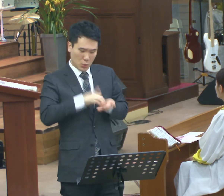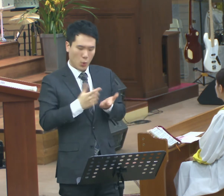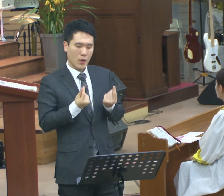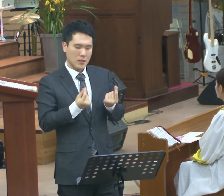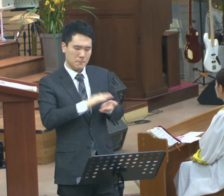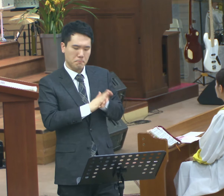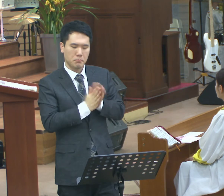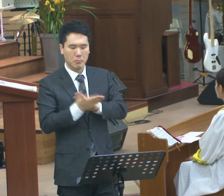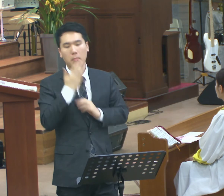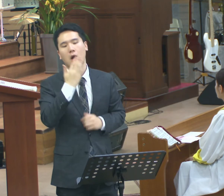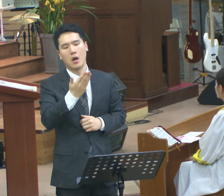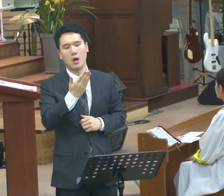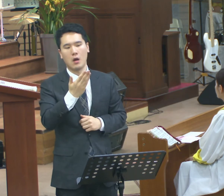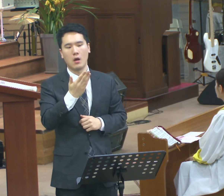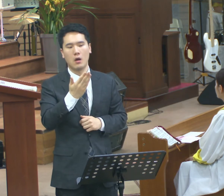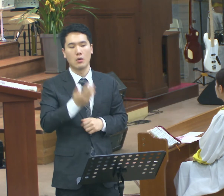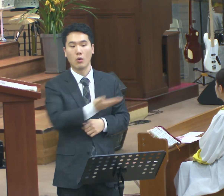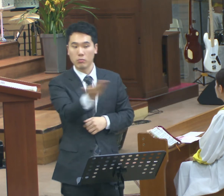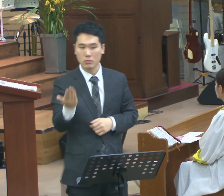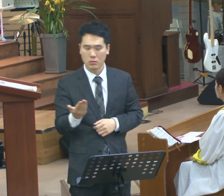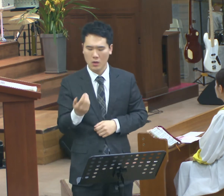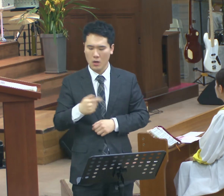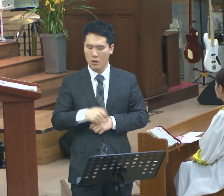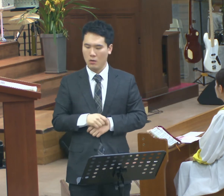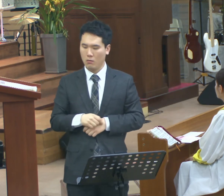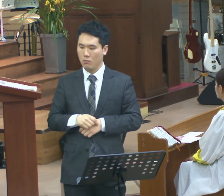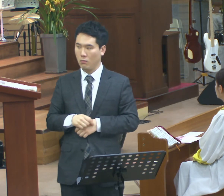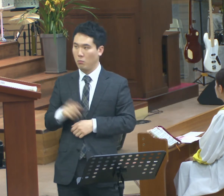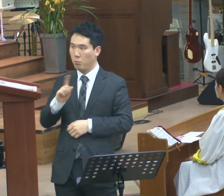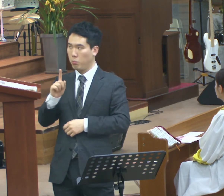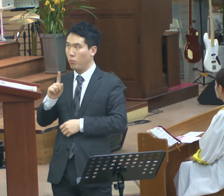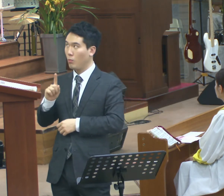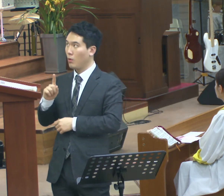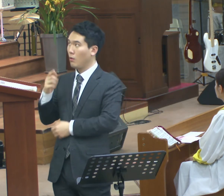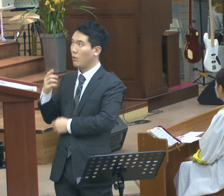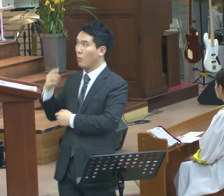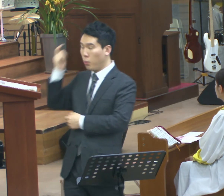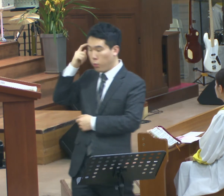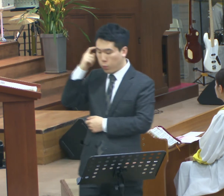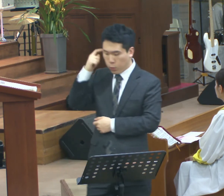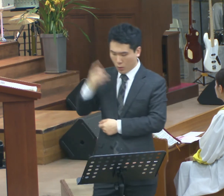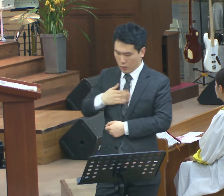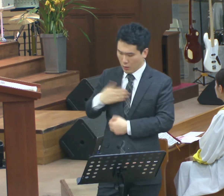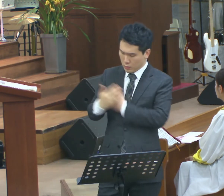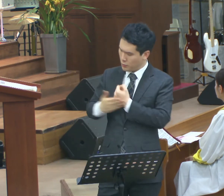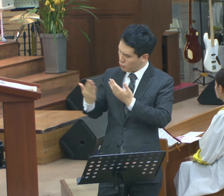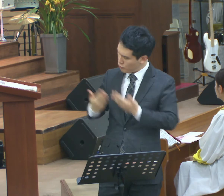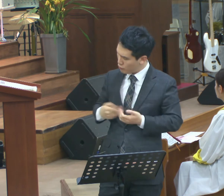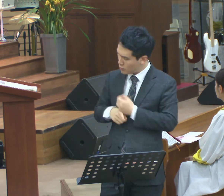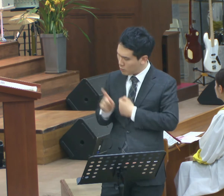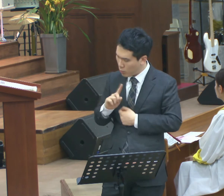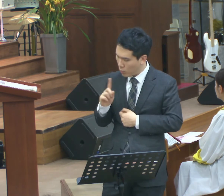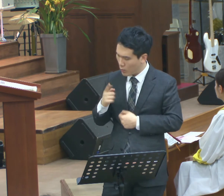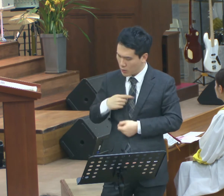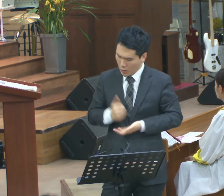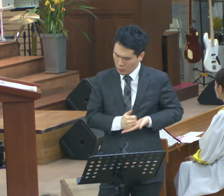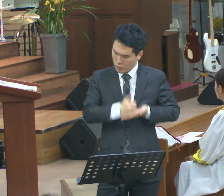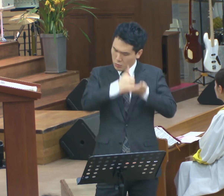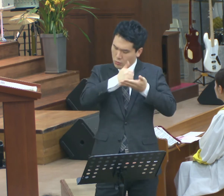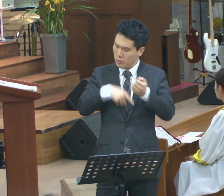때 왜 은혜를 주시지? 왜 일을 잘 되게 하시지? 왜 높여주시지? 왜 문을 여시지?